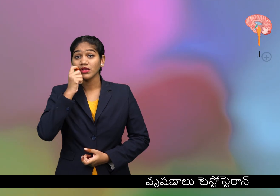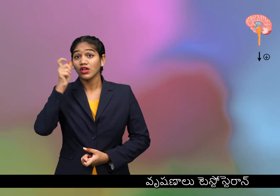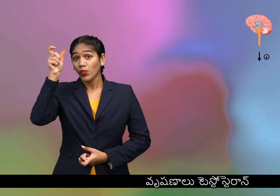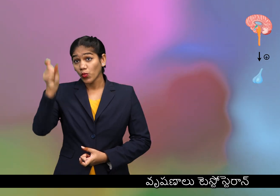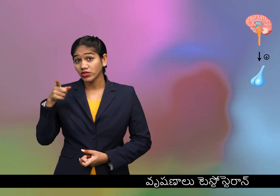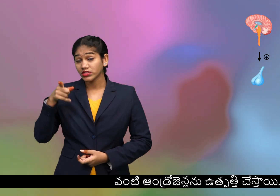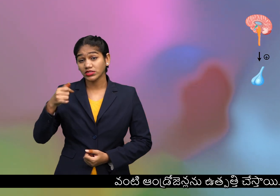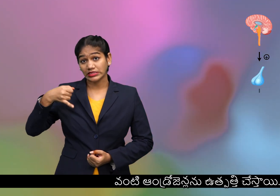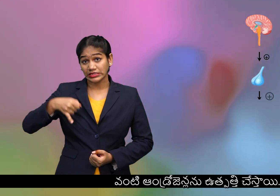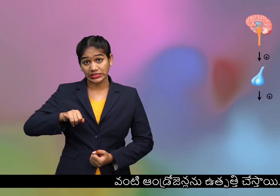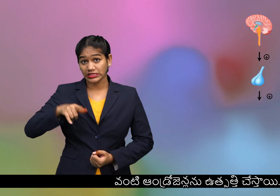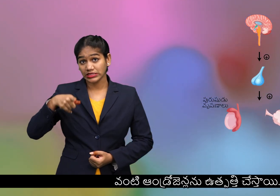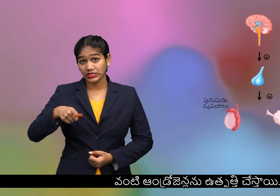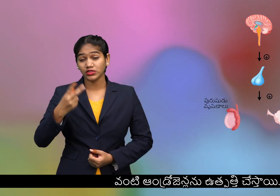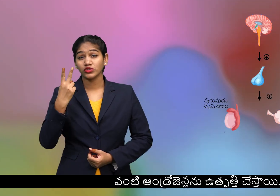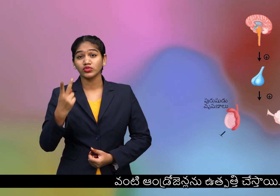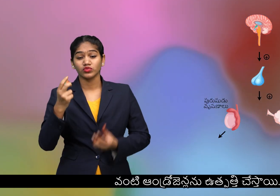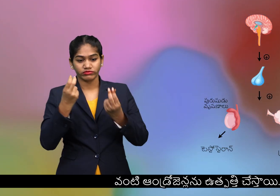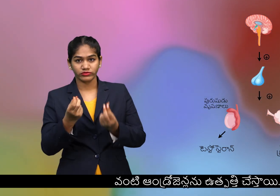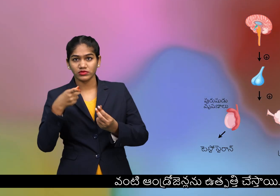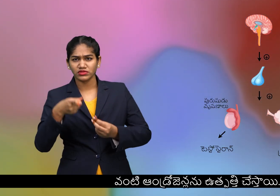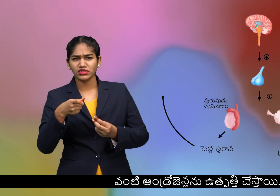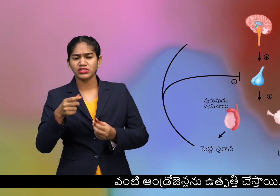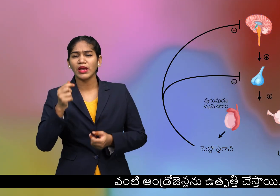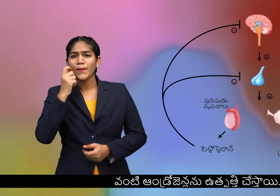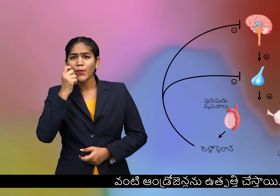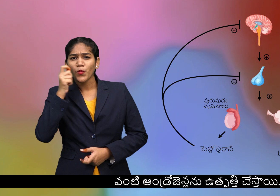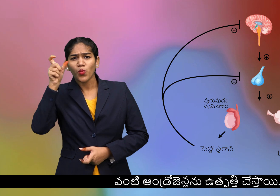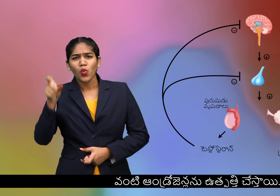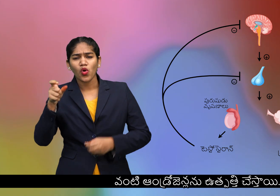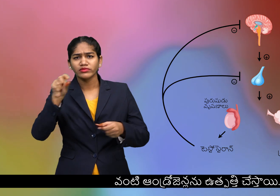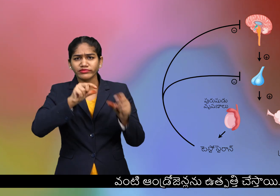వృషణాలు టెస్టోస్టిరాన్ వంటి ఆండ్రోజెన్లను ఉత్పత్తి చేస్తాయి.